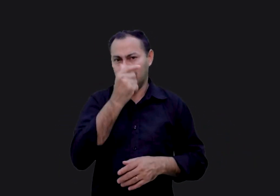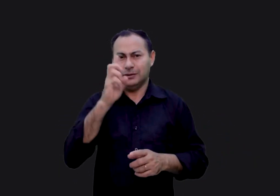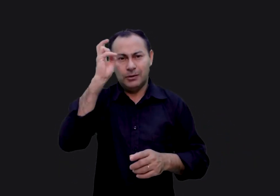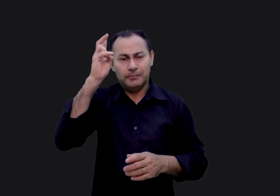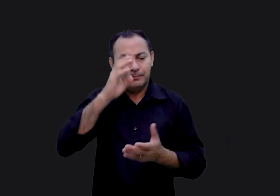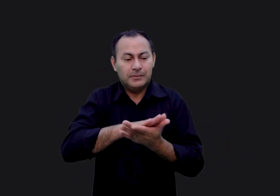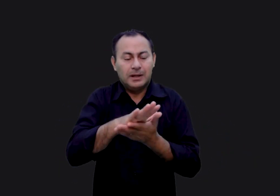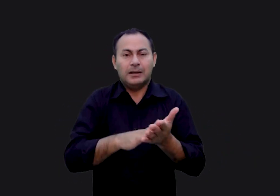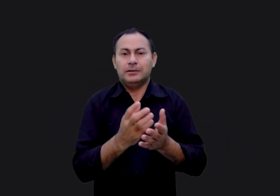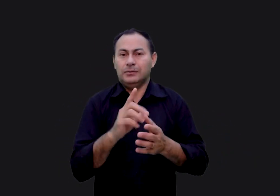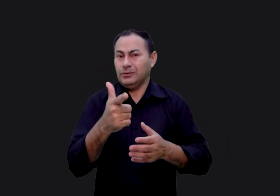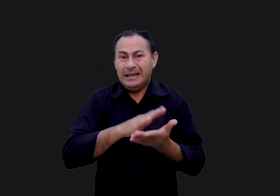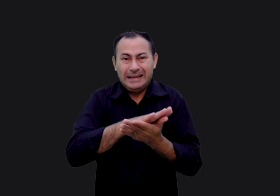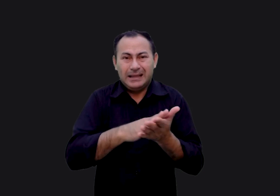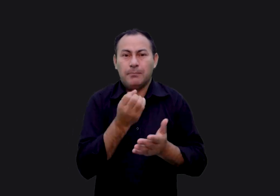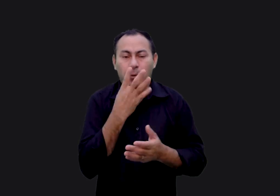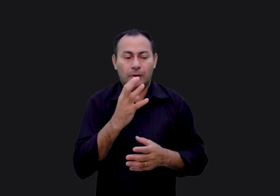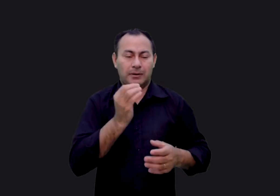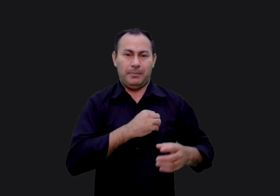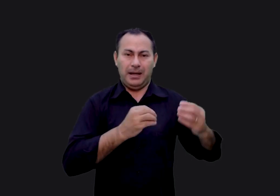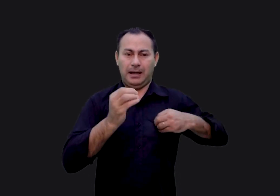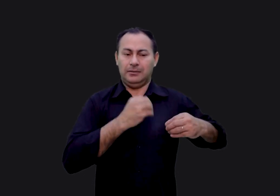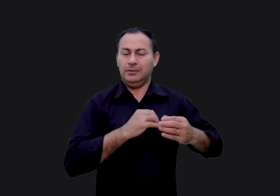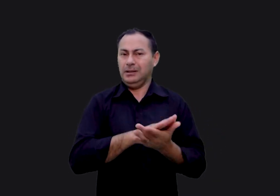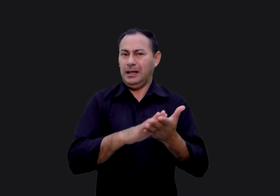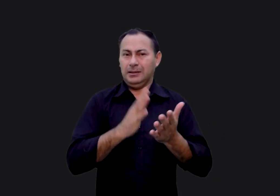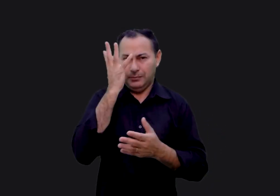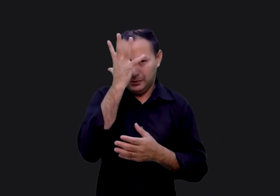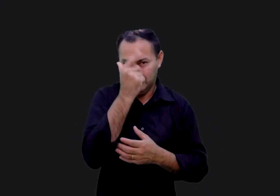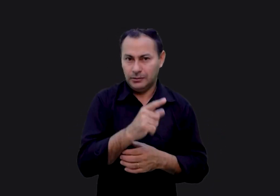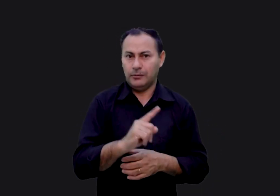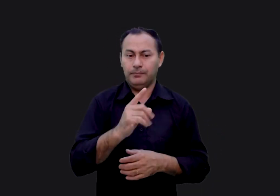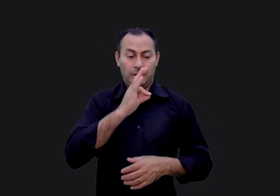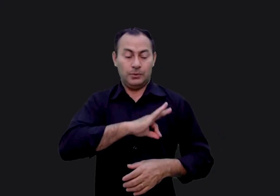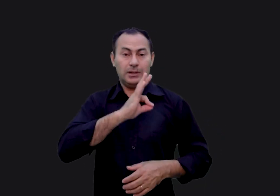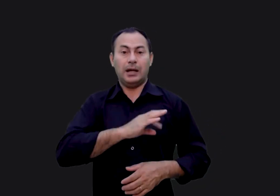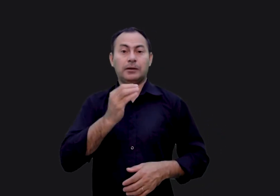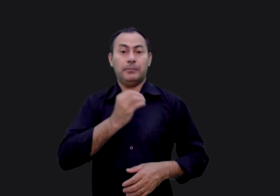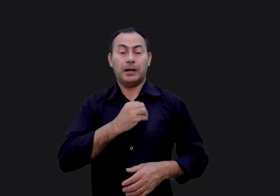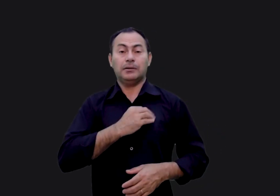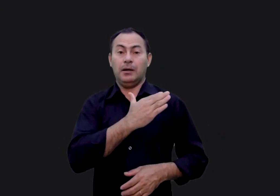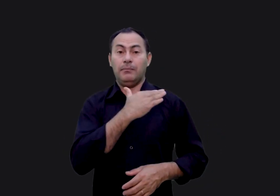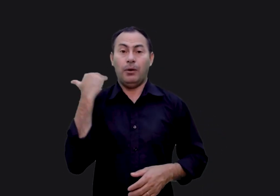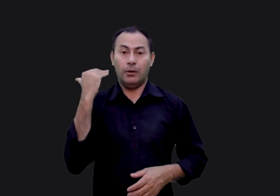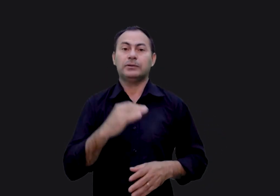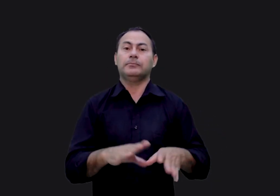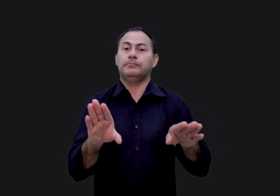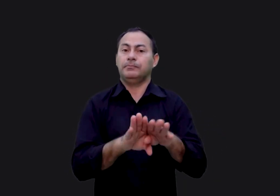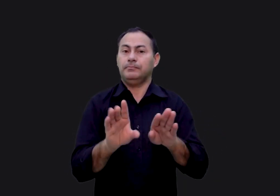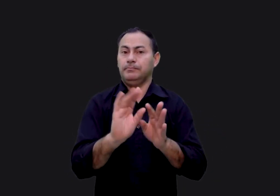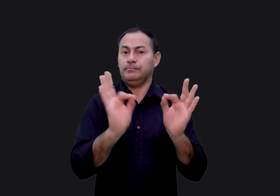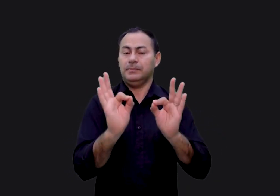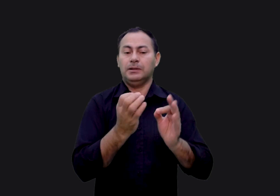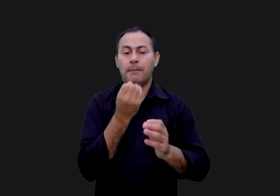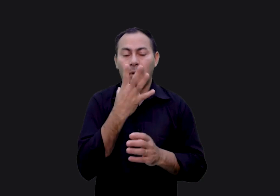há nada de bom no pecado. Não há nada de bonito, não. O salário do pecado é a morte. E também não há nada de bom